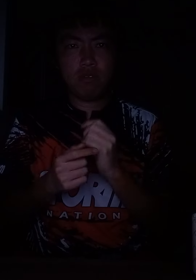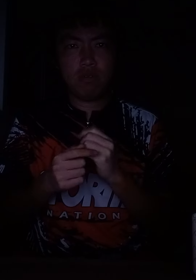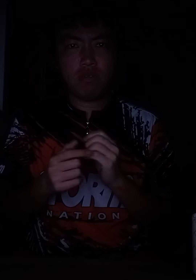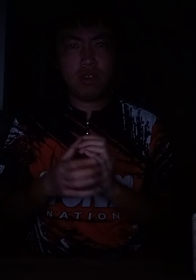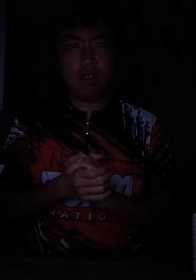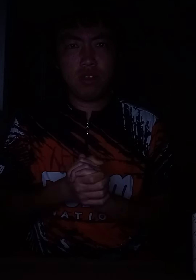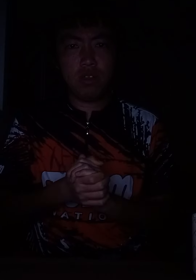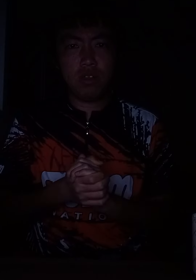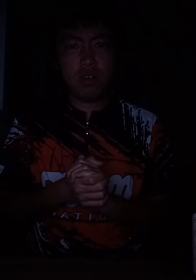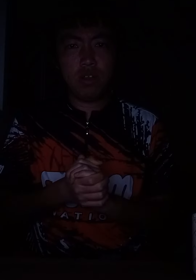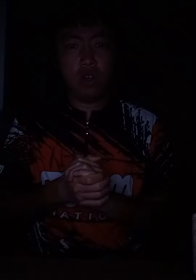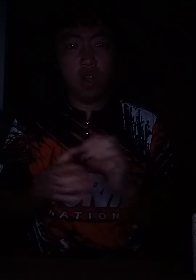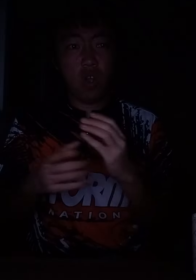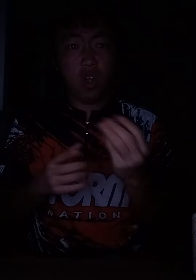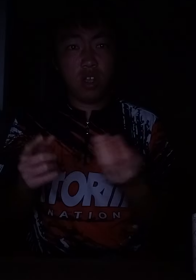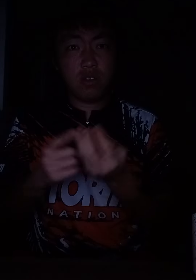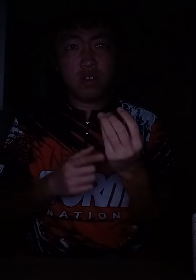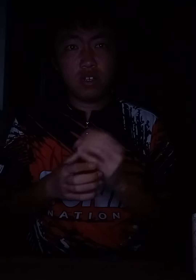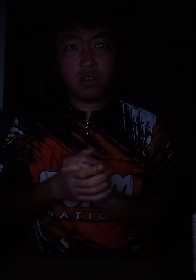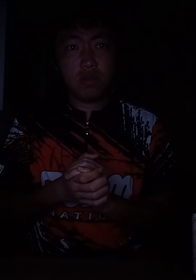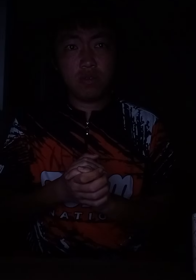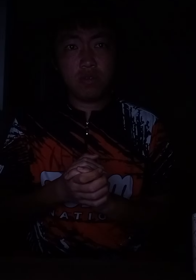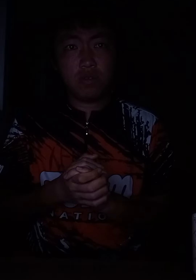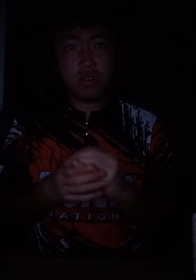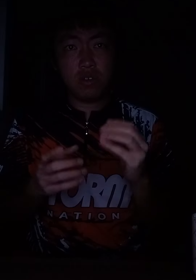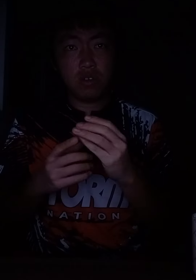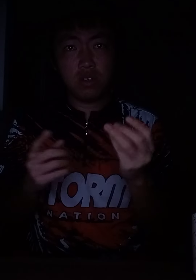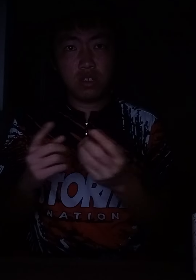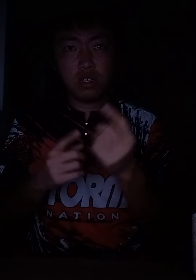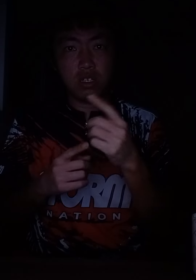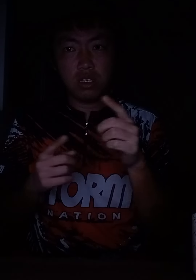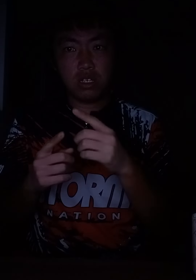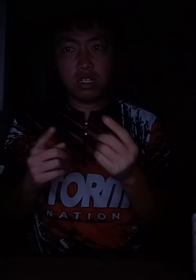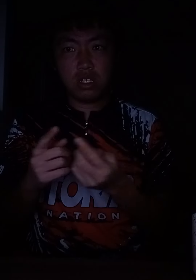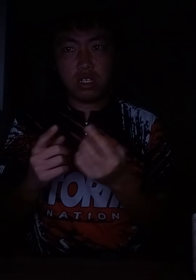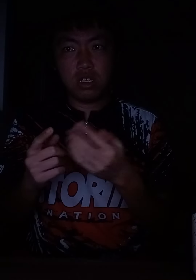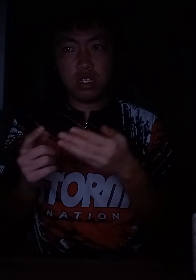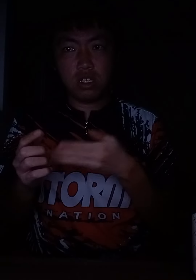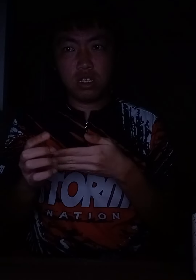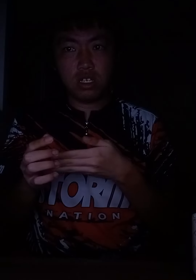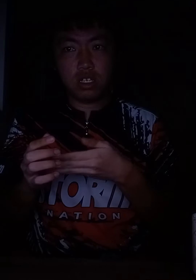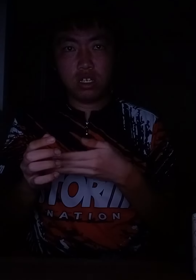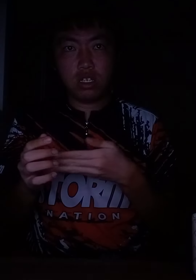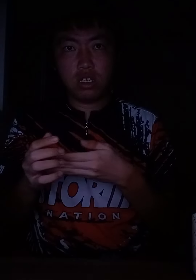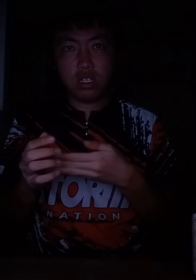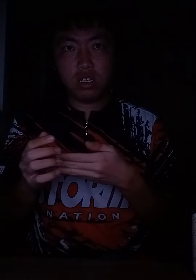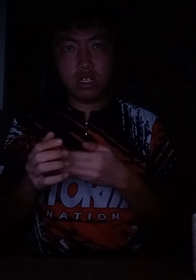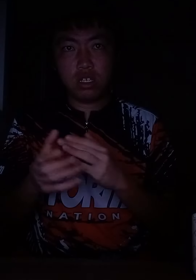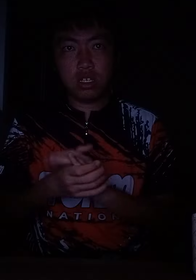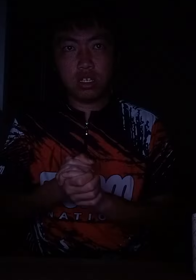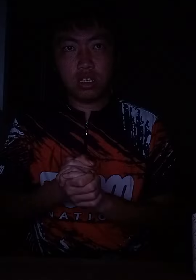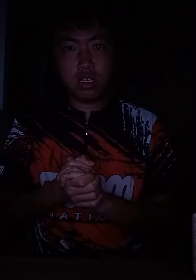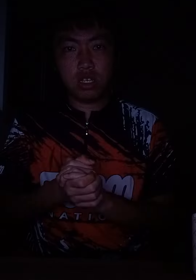합니다. 안진용 기자님, 지금 저희가 보고 있는 게 레알인가 레알이에요, 진짜? 한국 상황에서